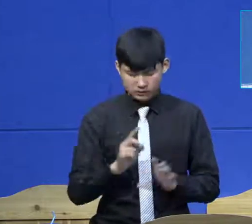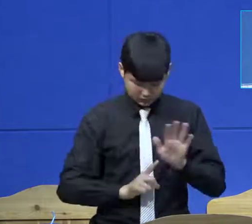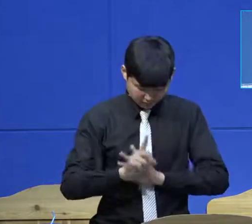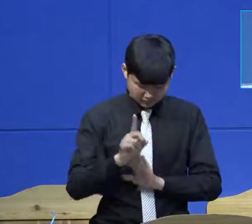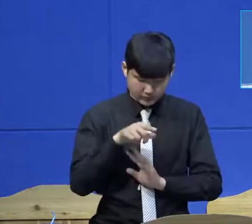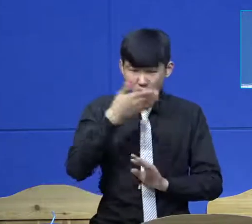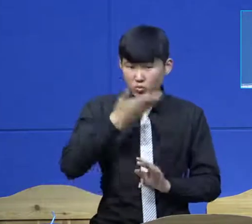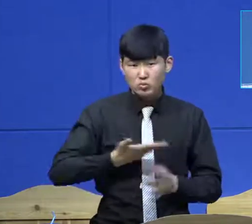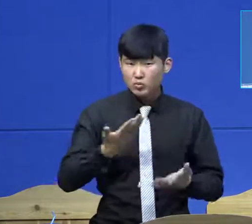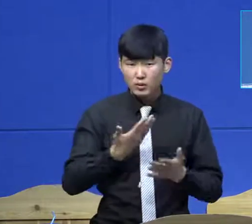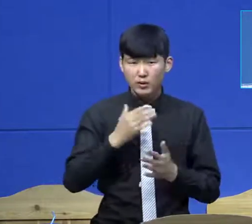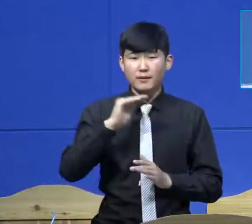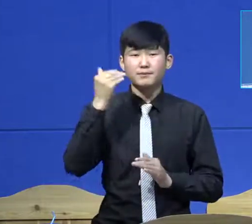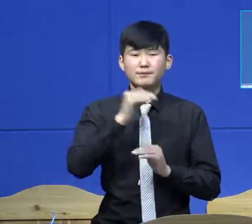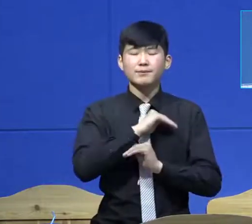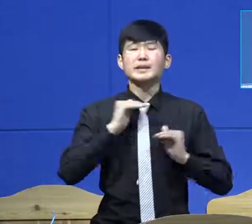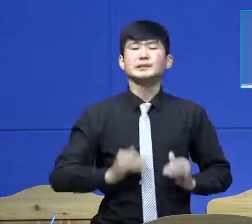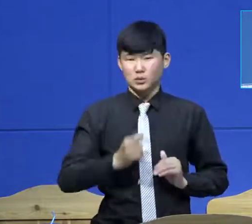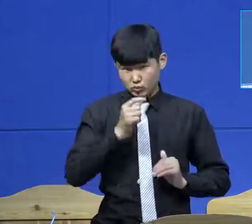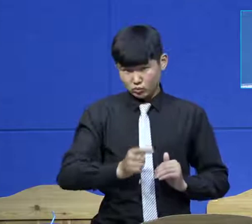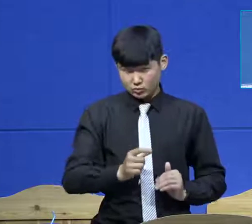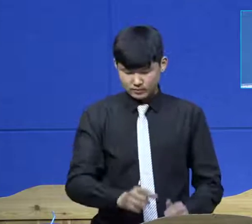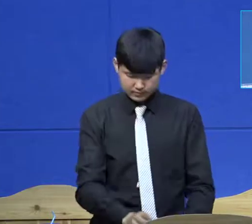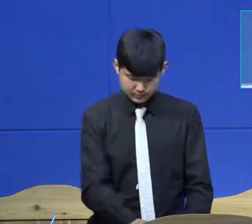энэ хүн өөрөө фарисе хүн.